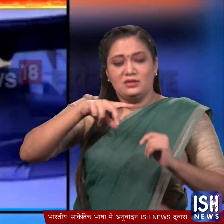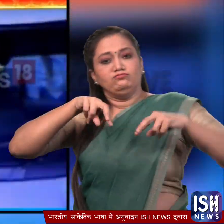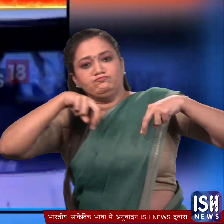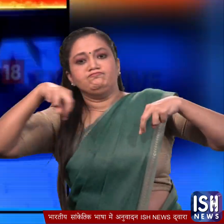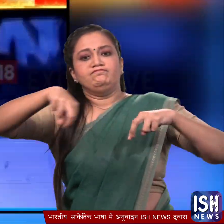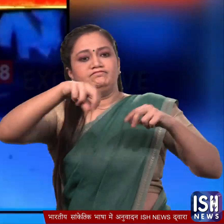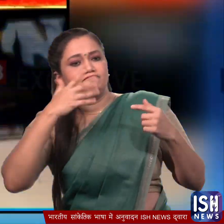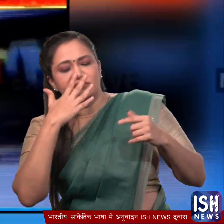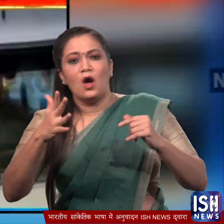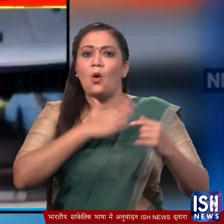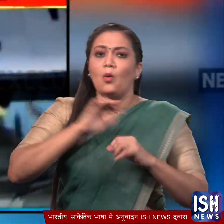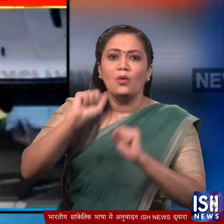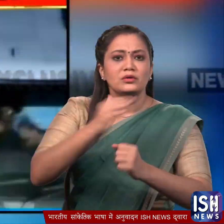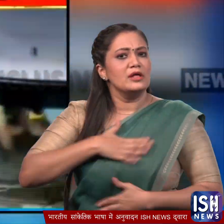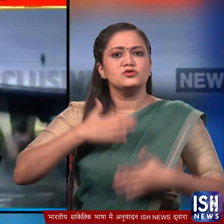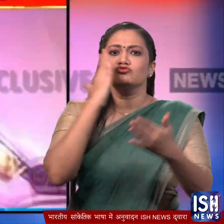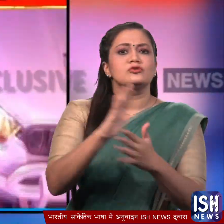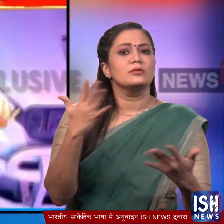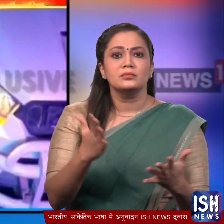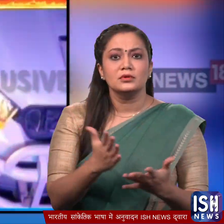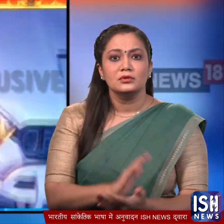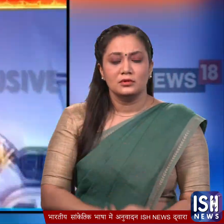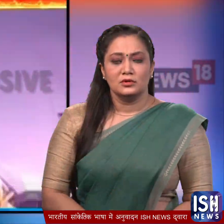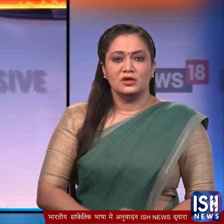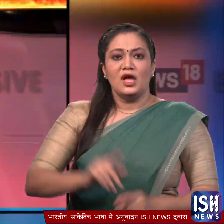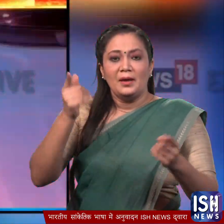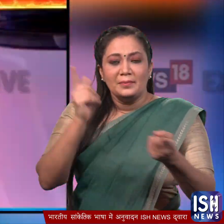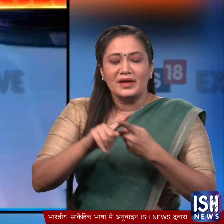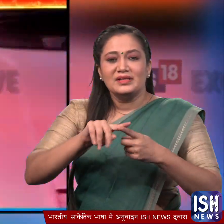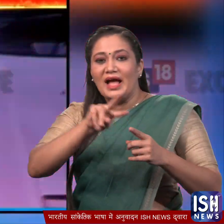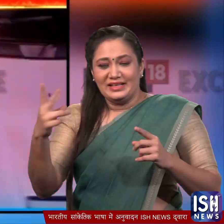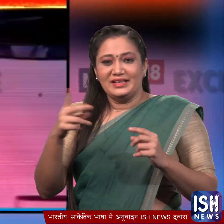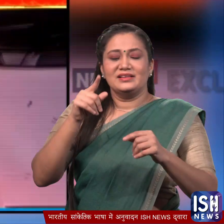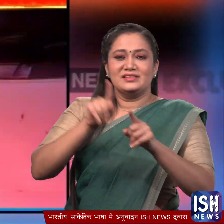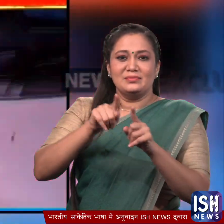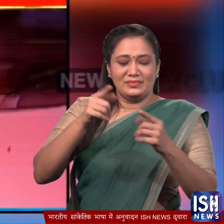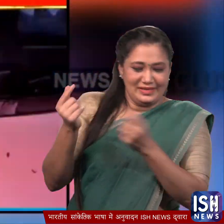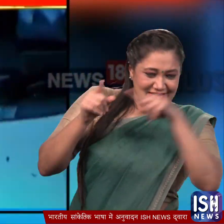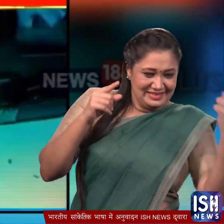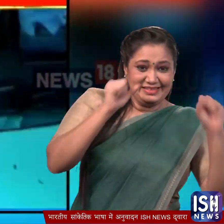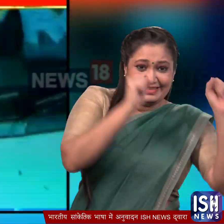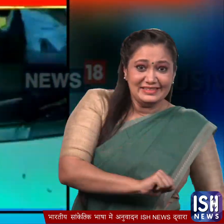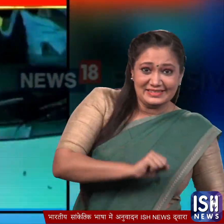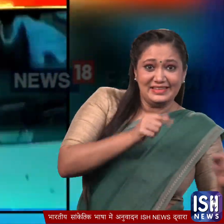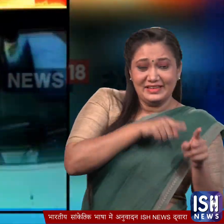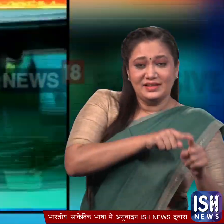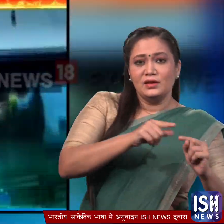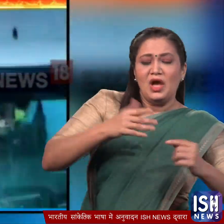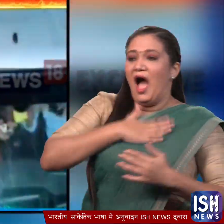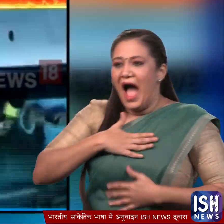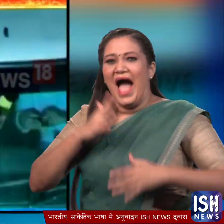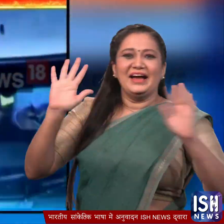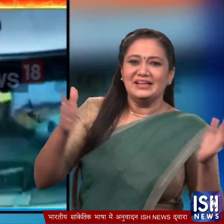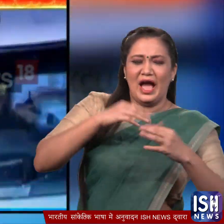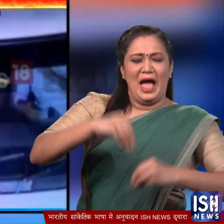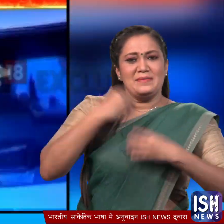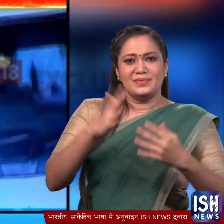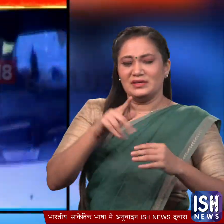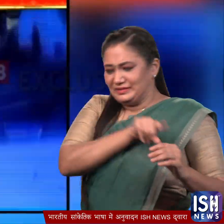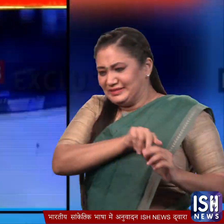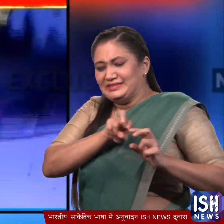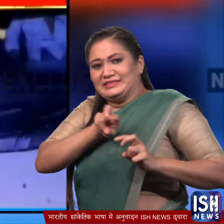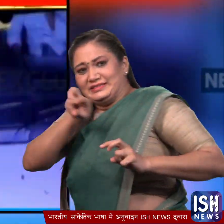कुछ के हाथ में तो पानी की बोतल भी दिखी, लेकिन पानी पीने के लिए नहीं, पानी का इस्तेमाल तो सड़क पर फव्वारा मारने के लिए किया जा रहा था। लड़के तो लड़के,